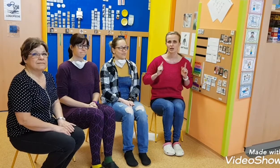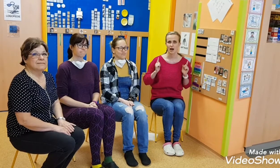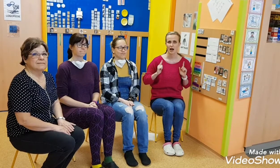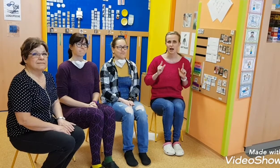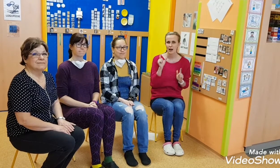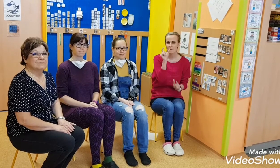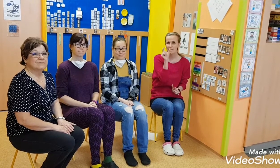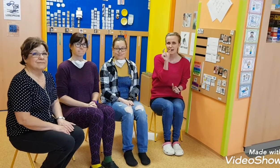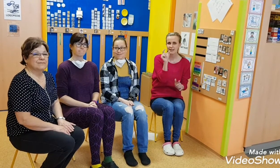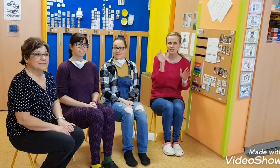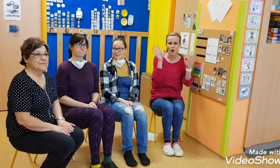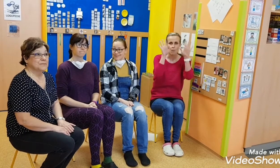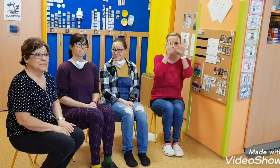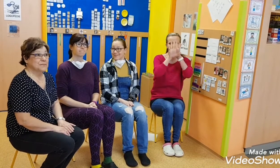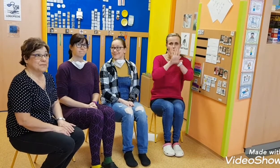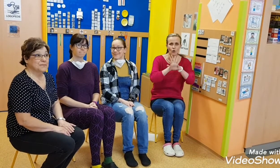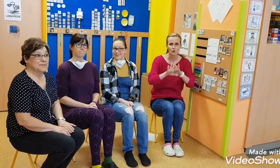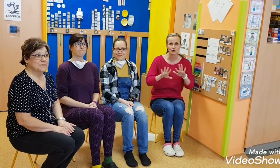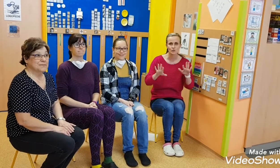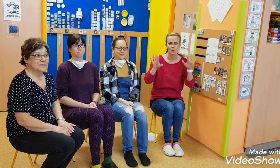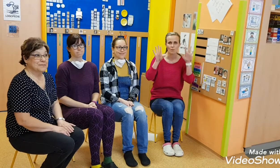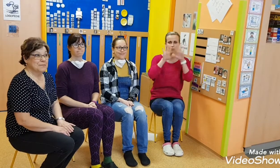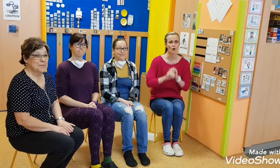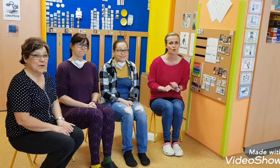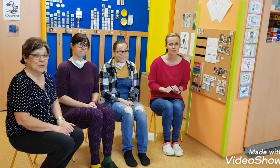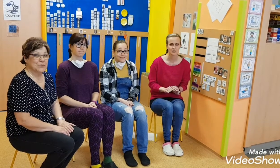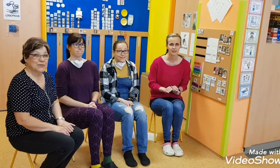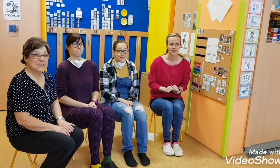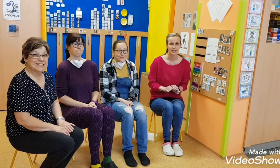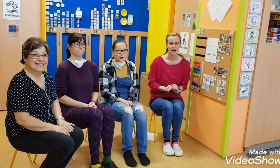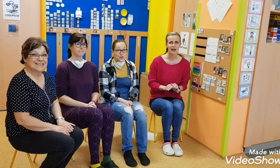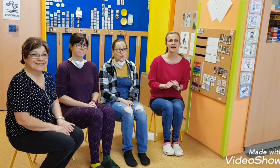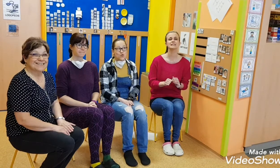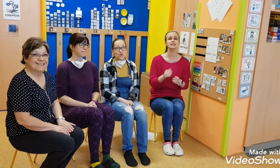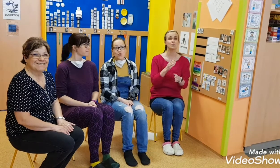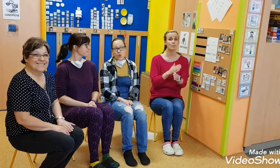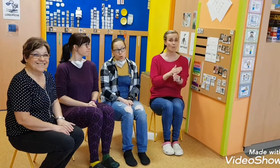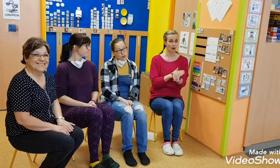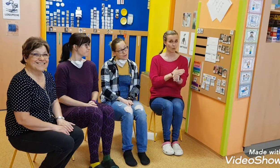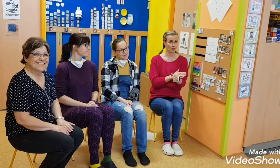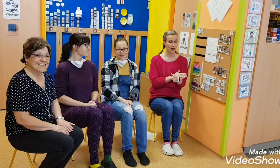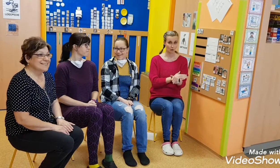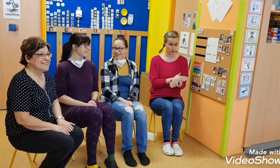čeká malý hokus pokus. Ale hezky pomalu a